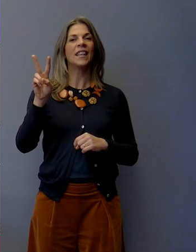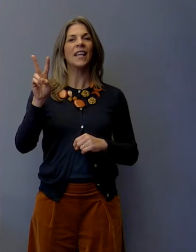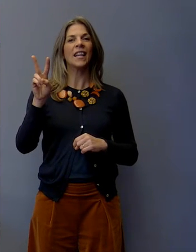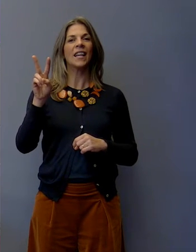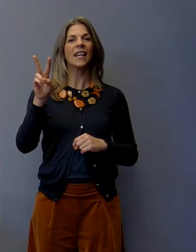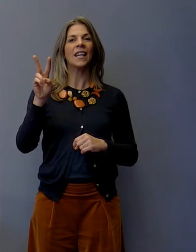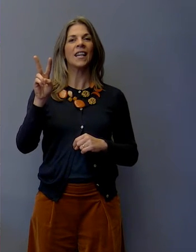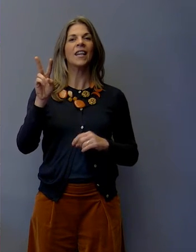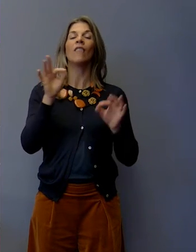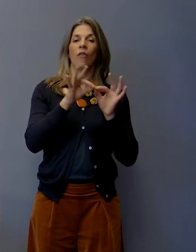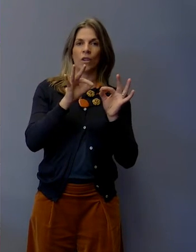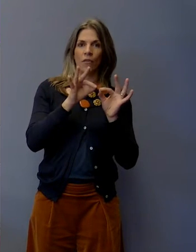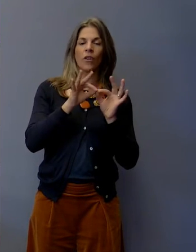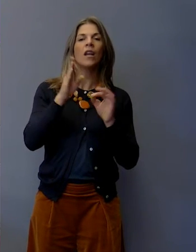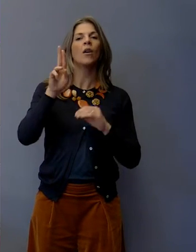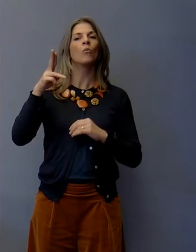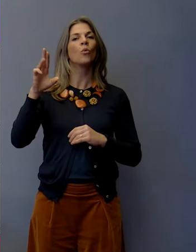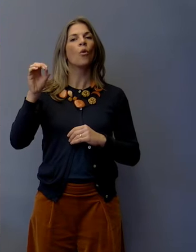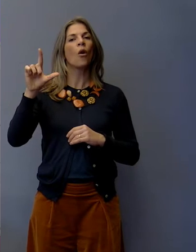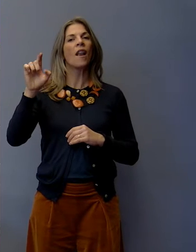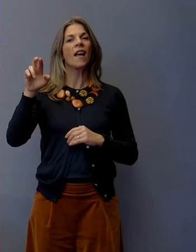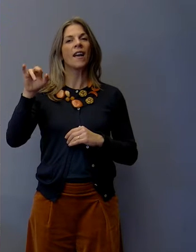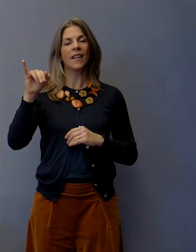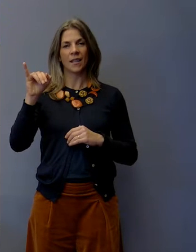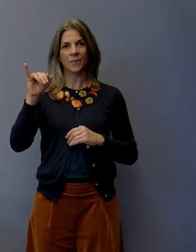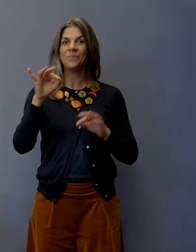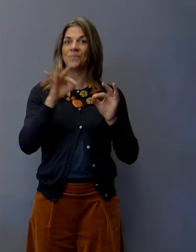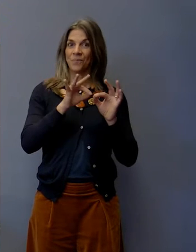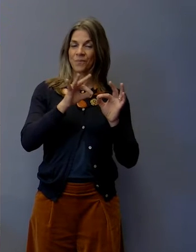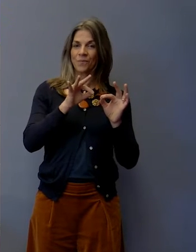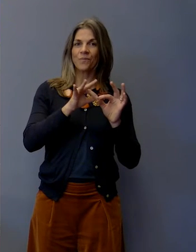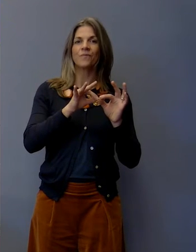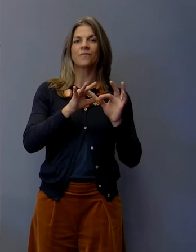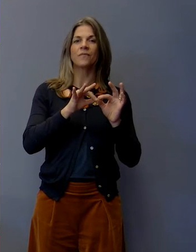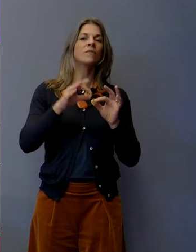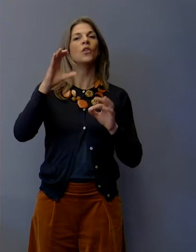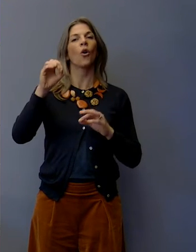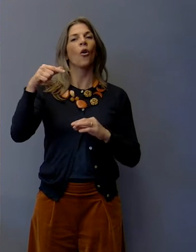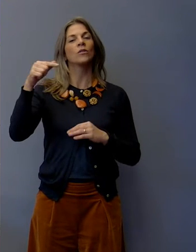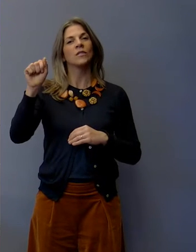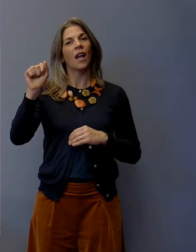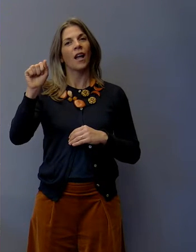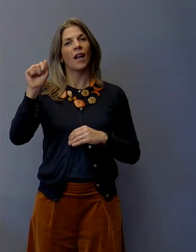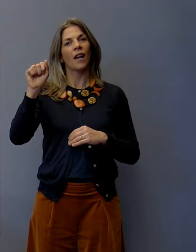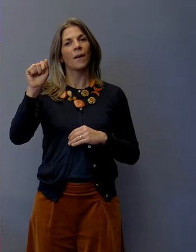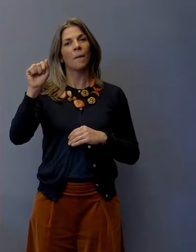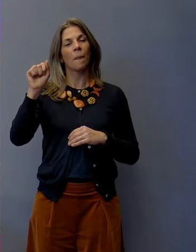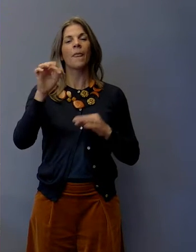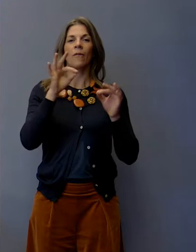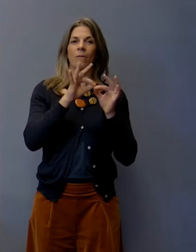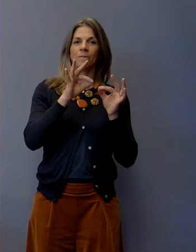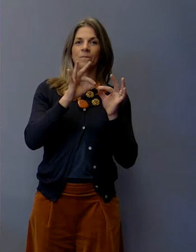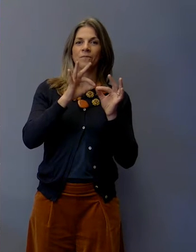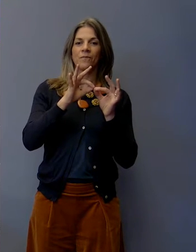perché lo consiglierà bruccoleri favorevole consigliere costa favorevole